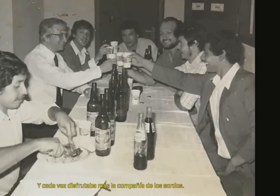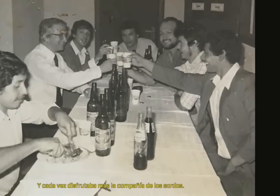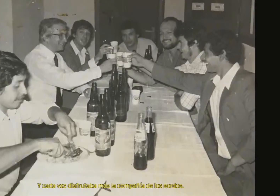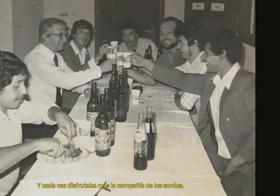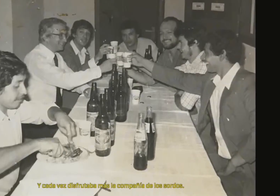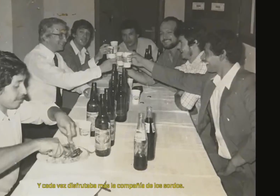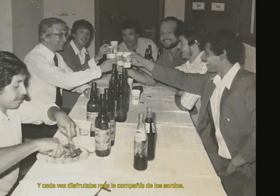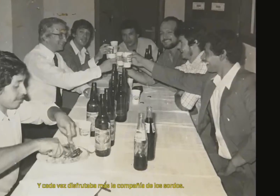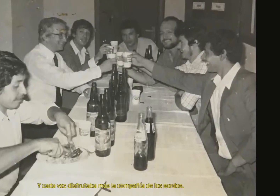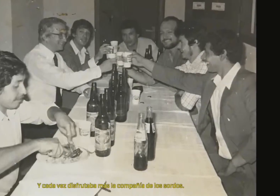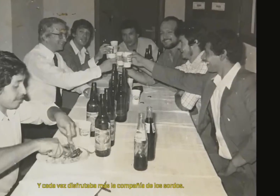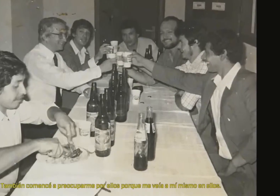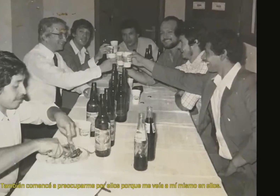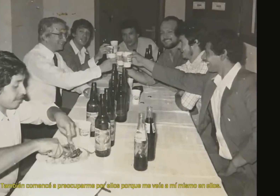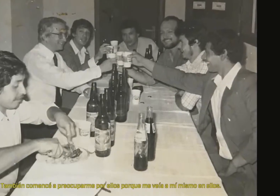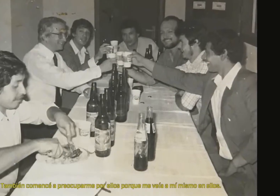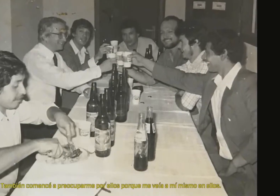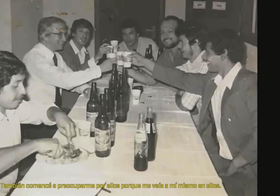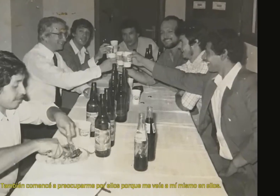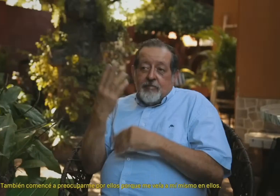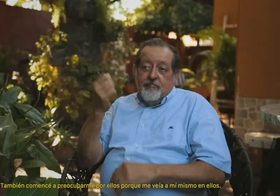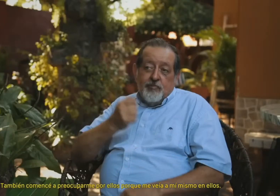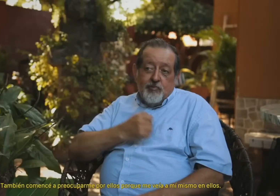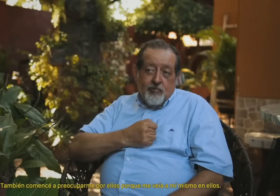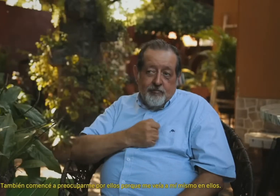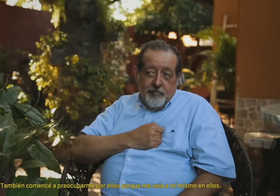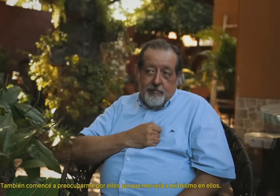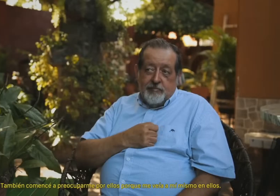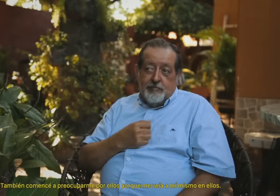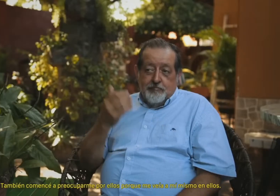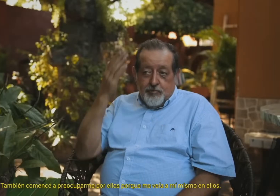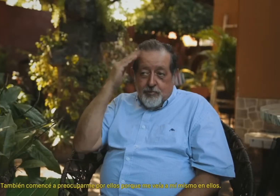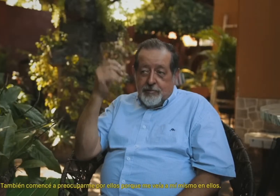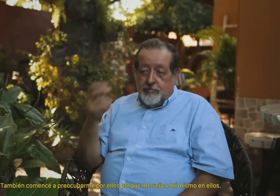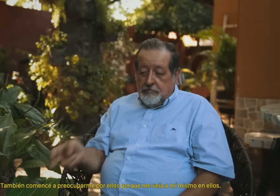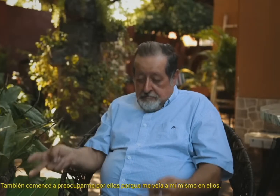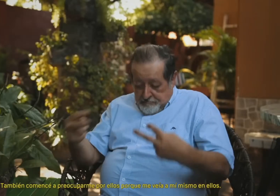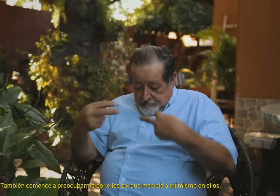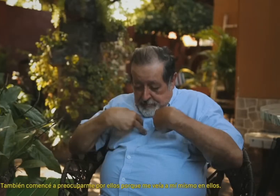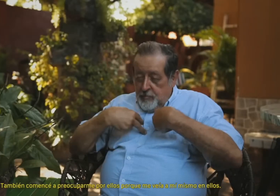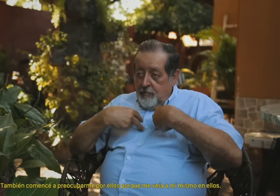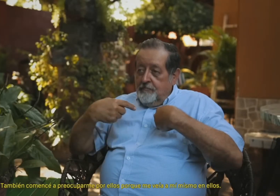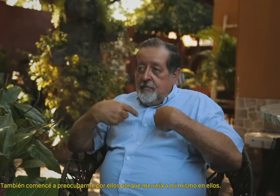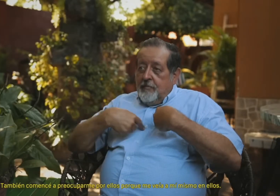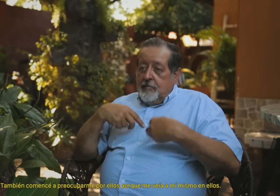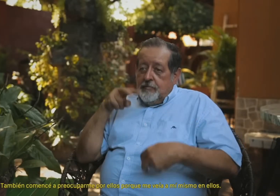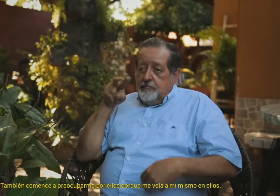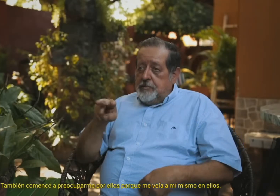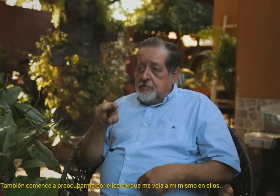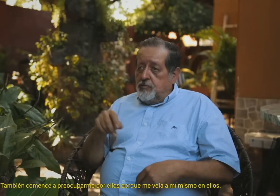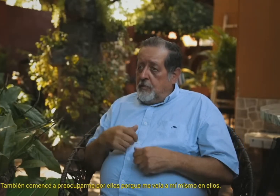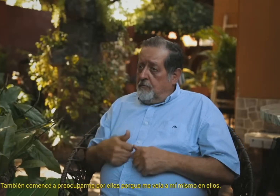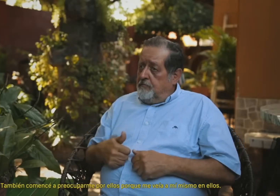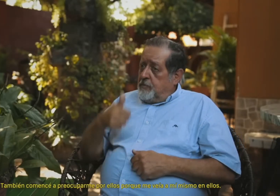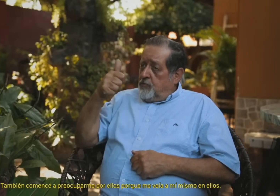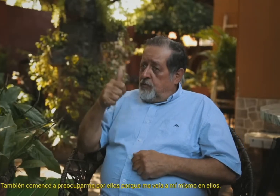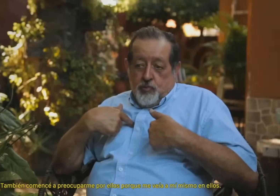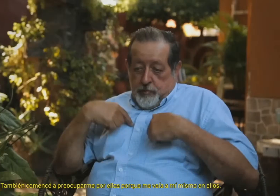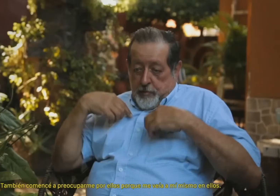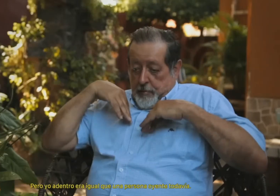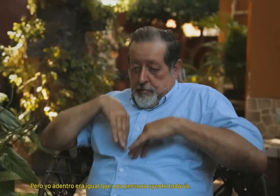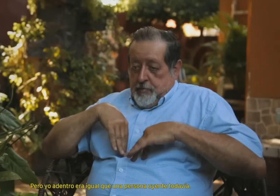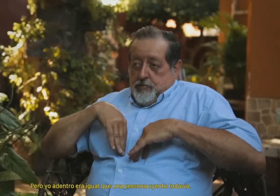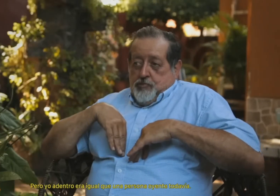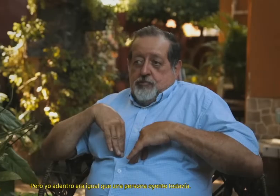la compañía de los sordos. También comencé a preocupar por él. A mí mismo en